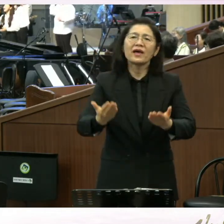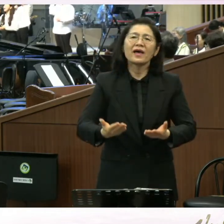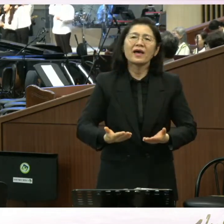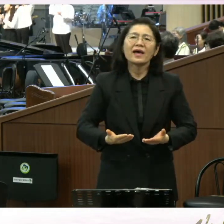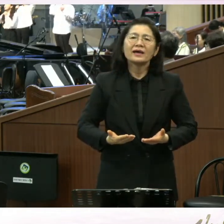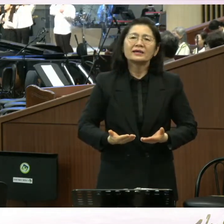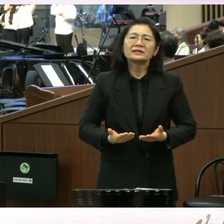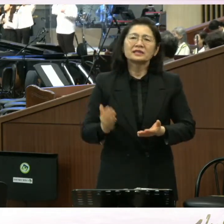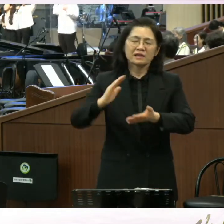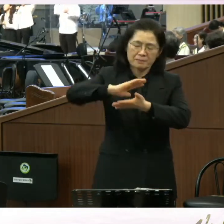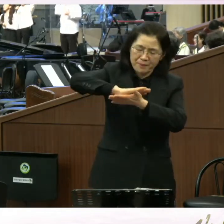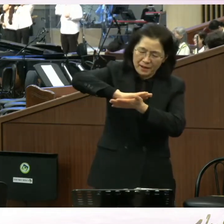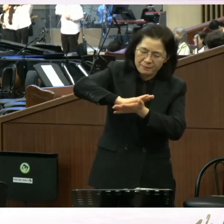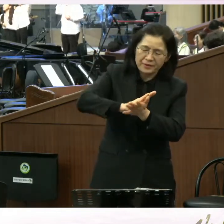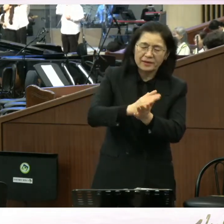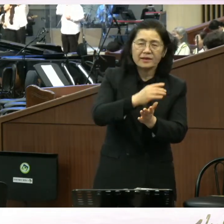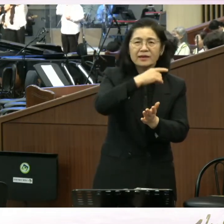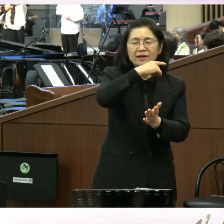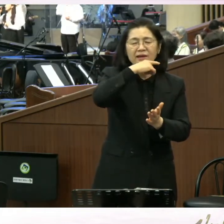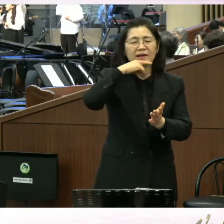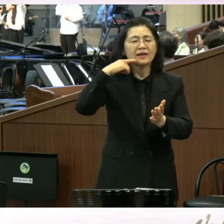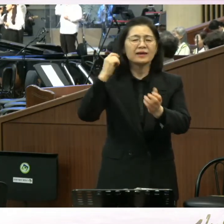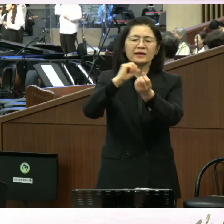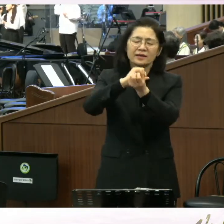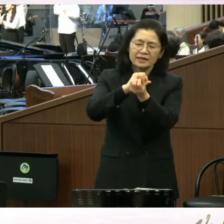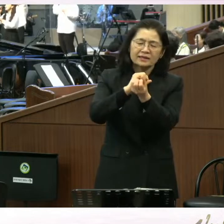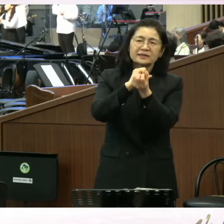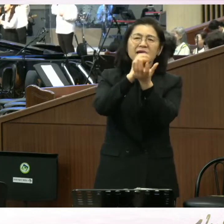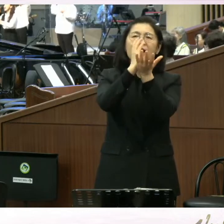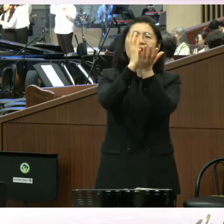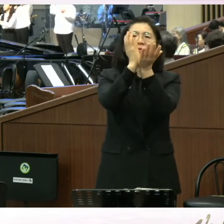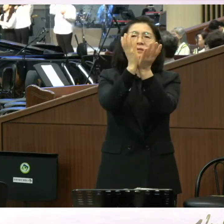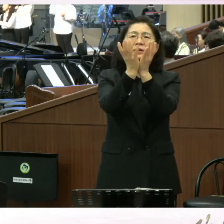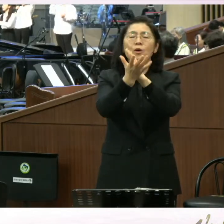버림당하셨네. 심판이